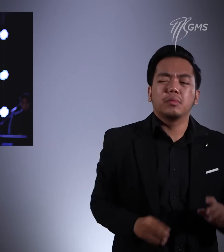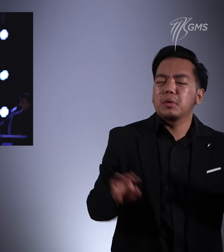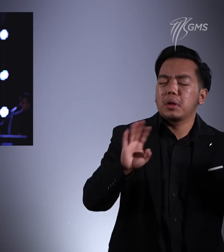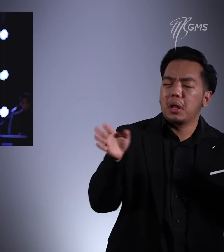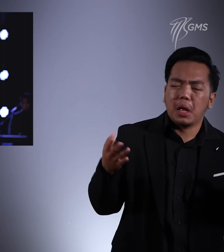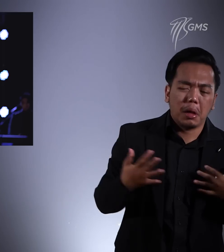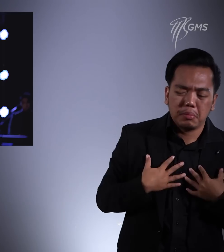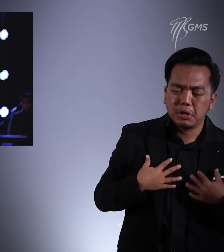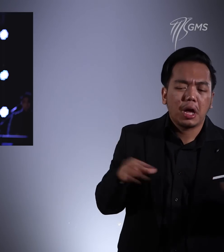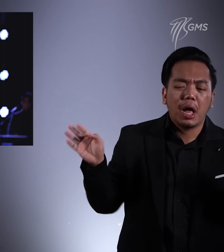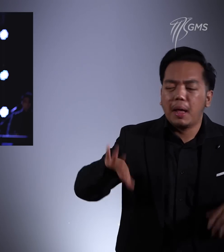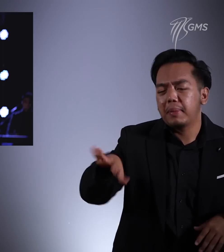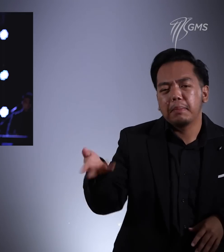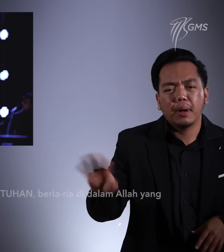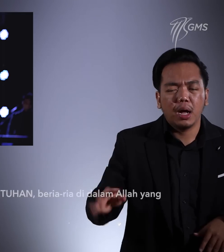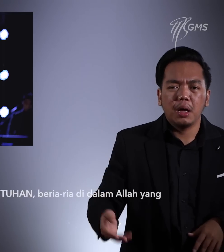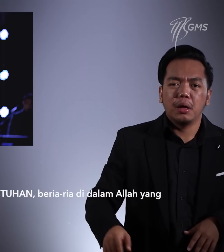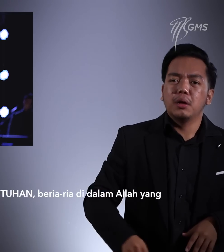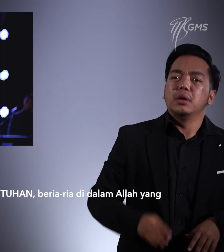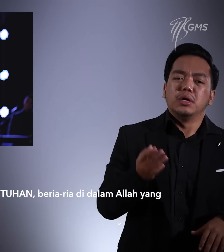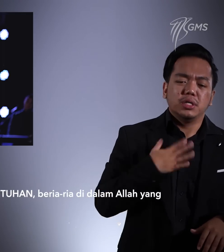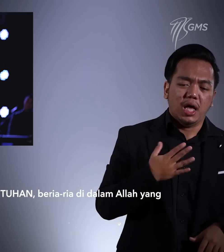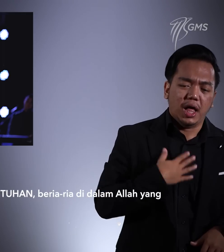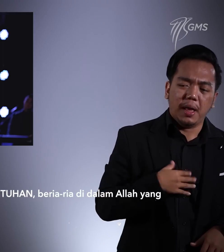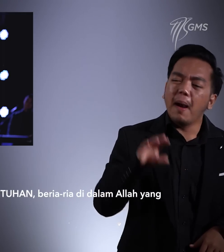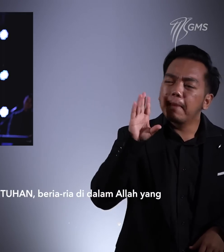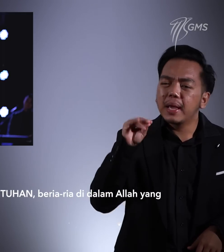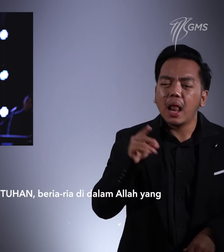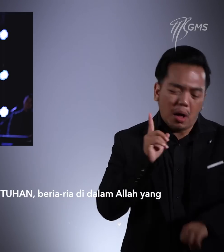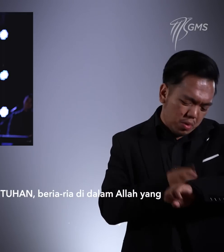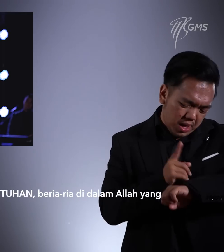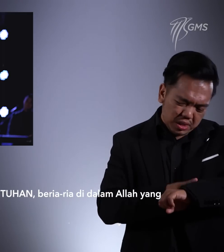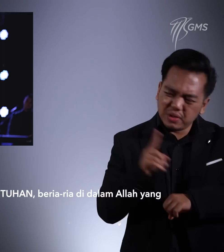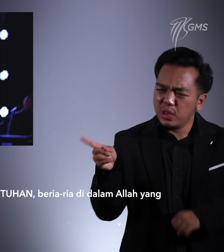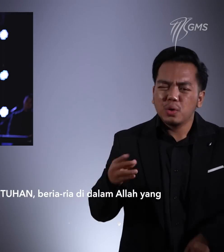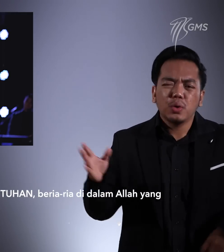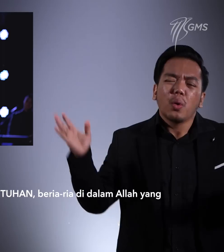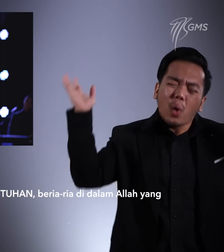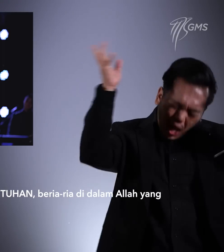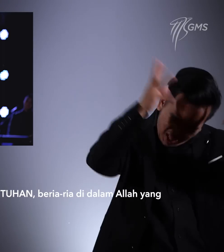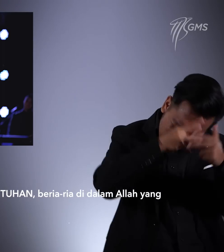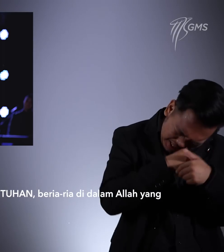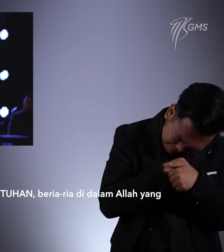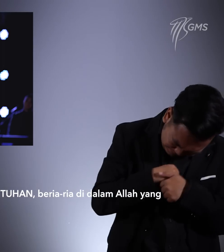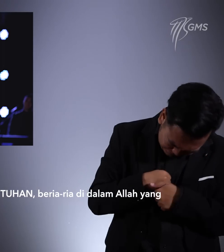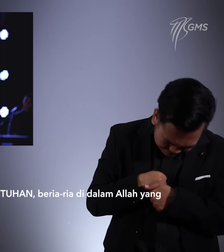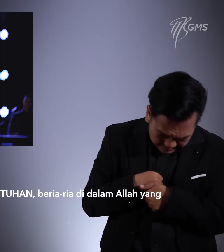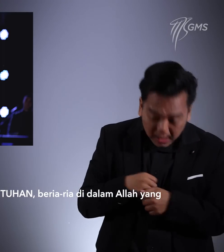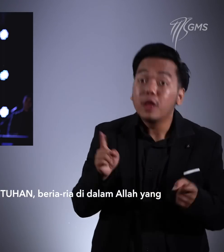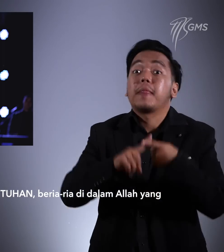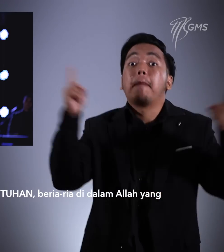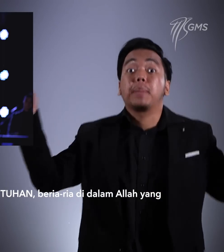Saya mau tunjukkan kelabunya masa itu. Namun ayat 18, namun ini powerful. Namun